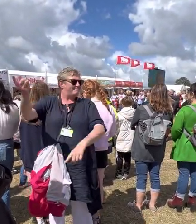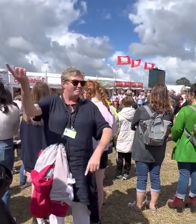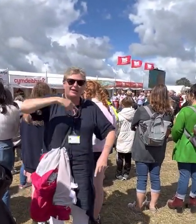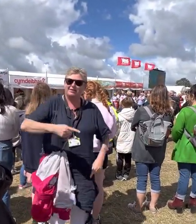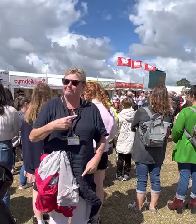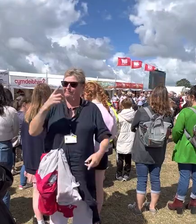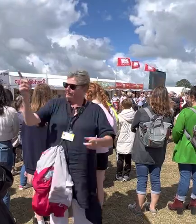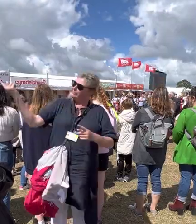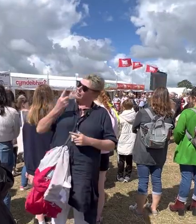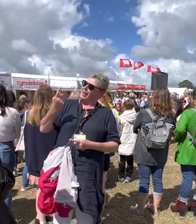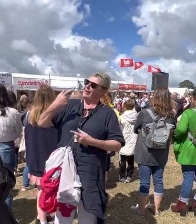fyny Cai?